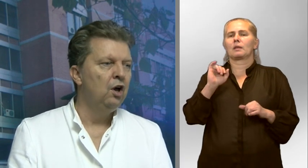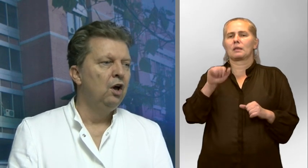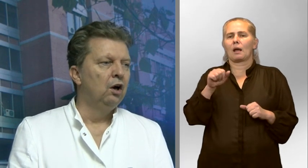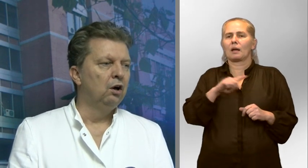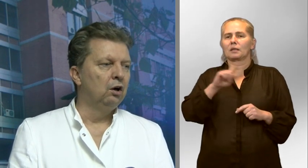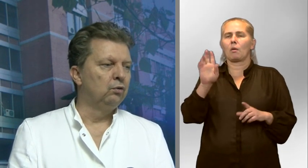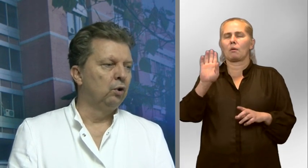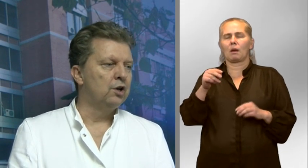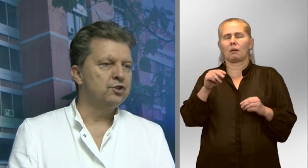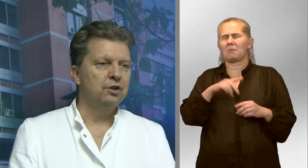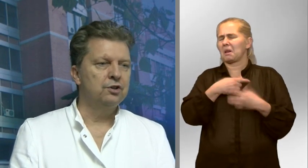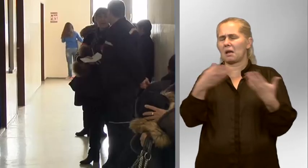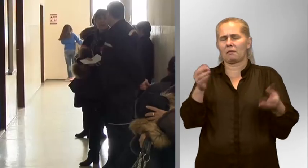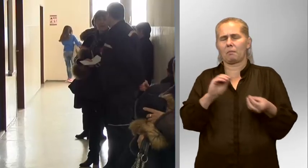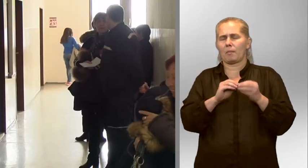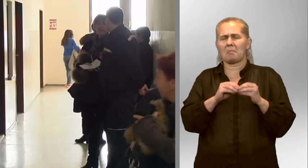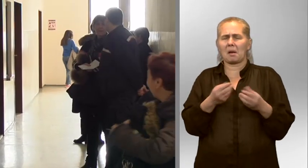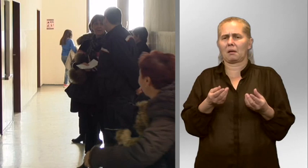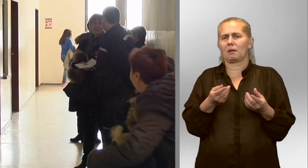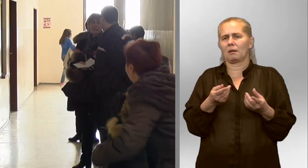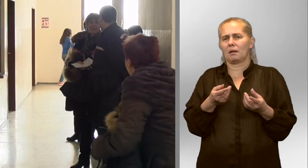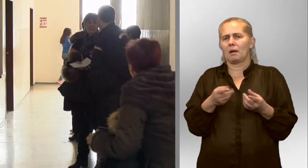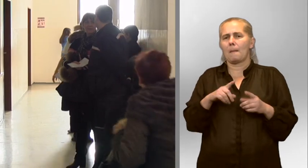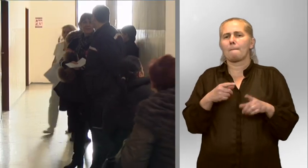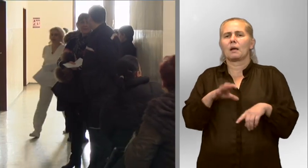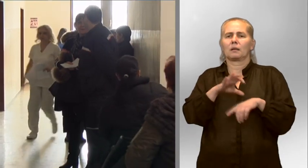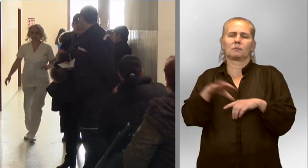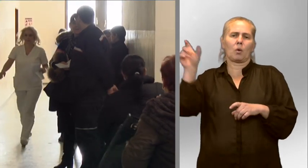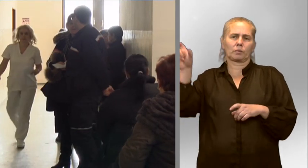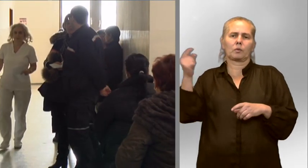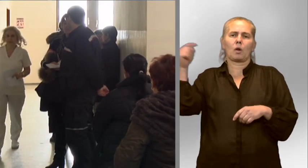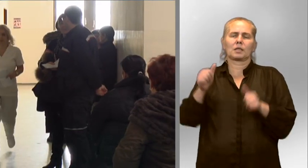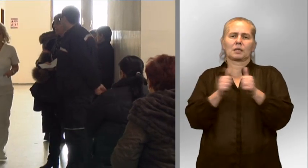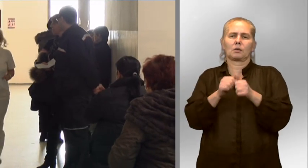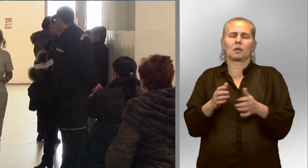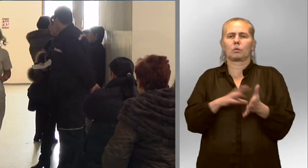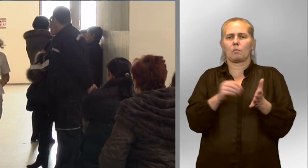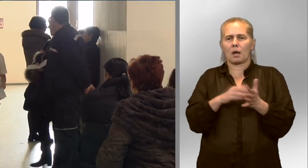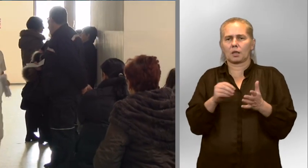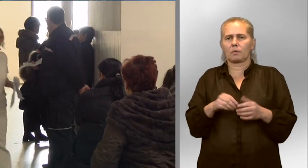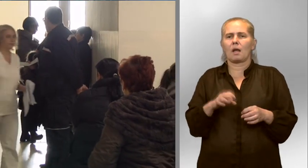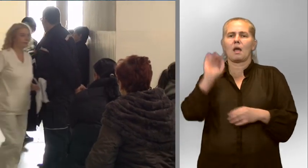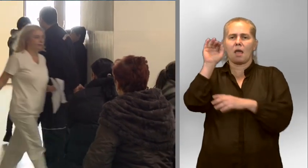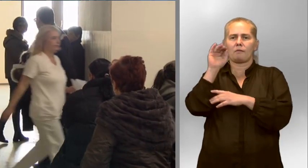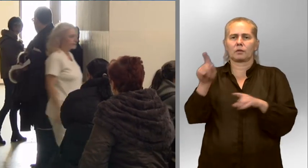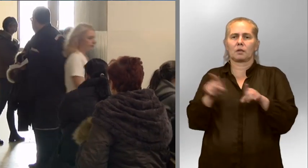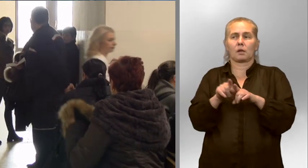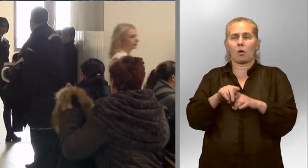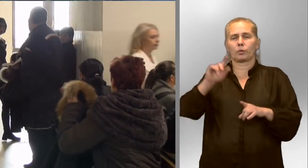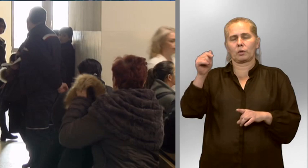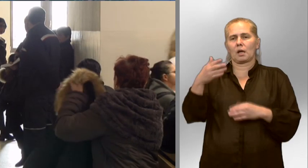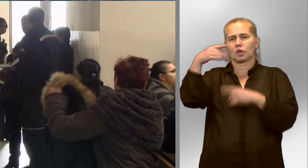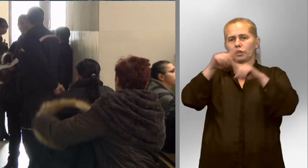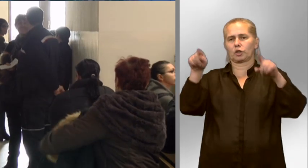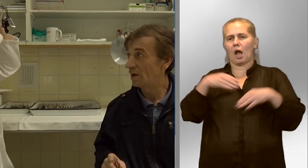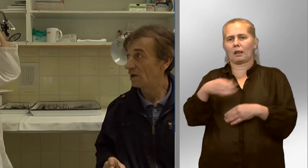situacija. Dolaze sa prevodioci, znači sa jednim od njih dvoje, javljaju se kao i